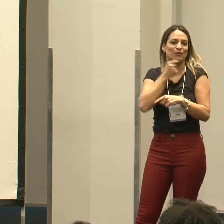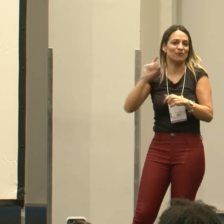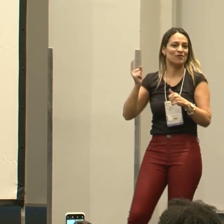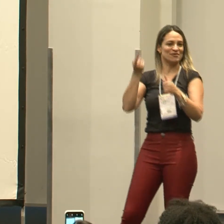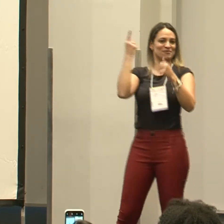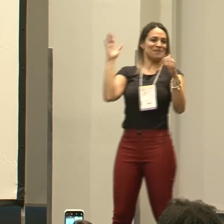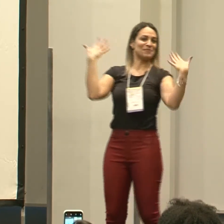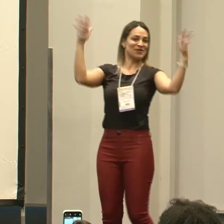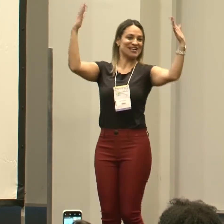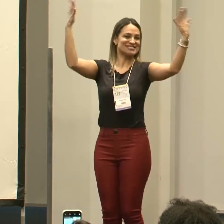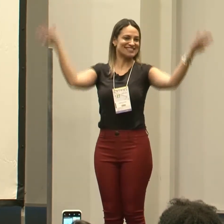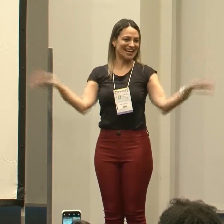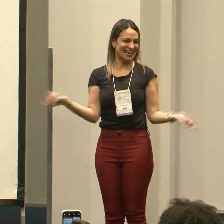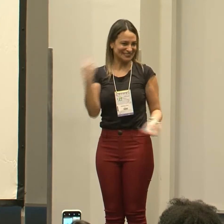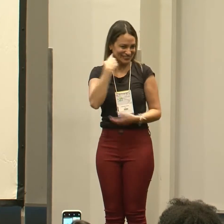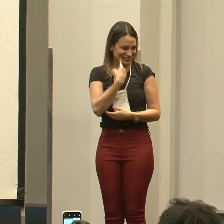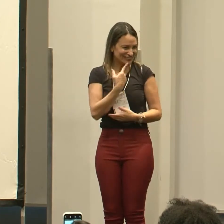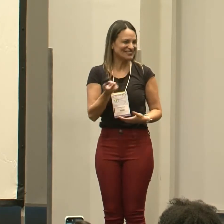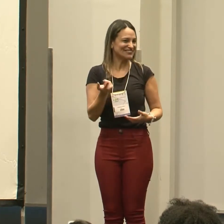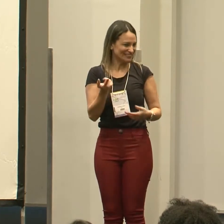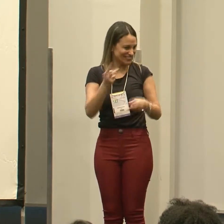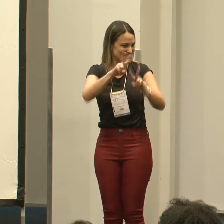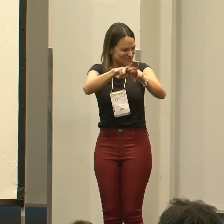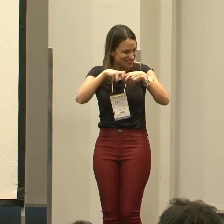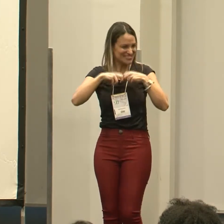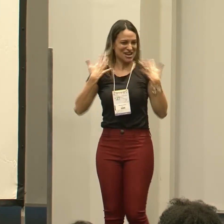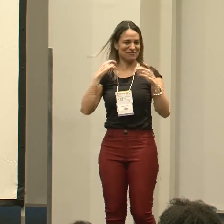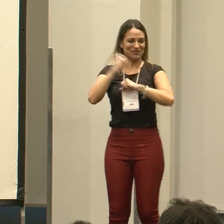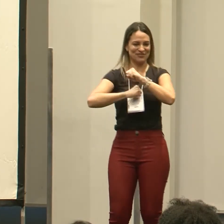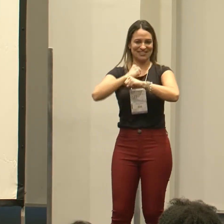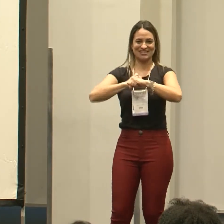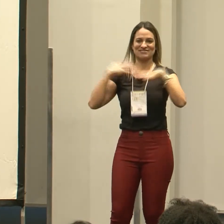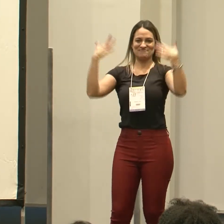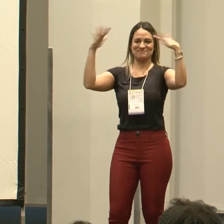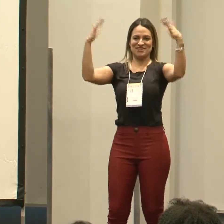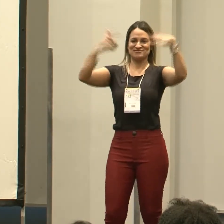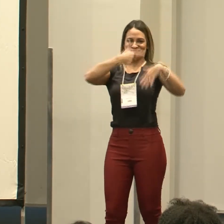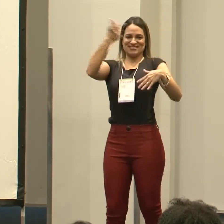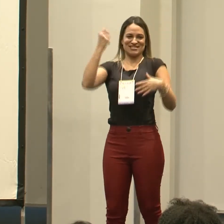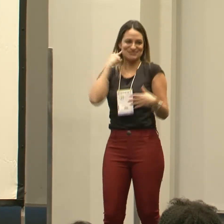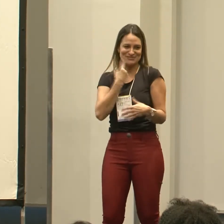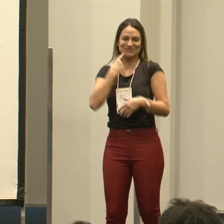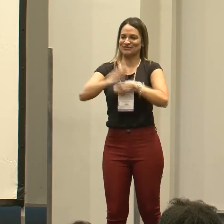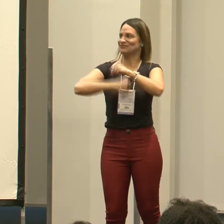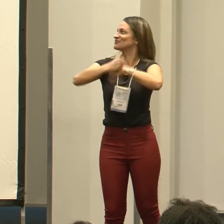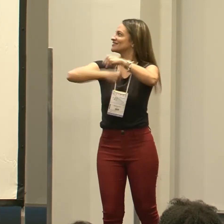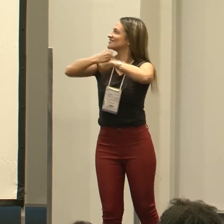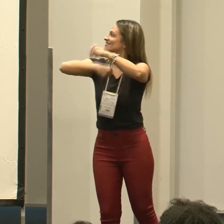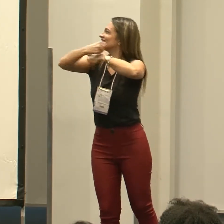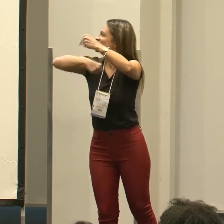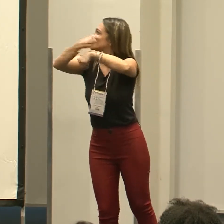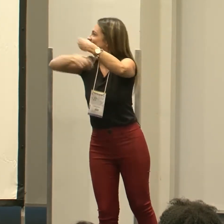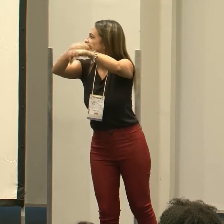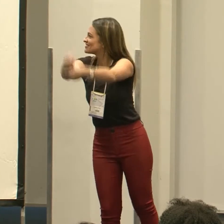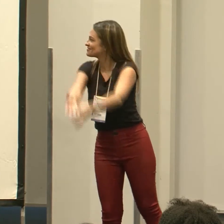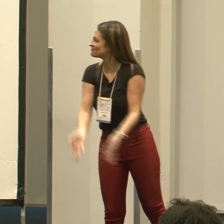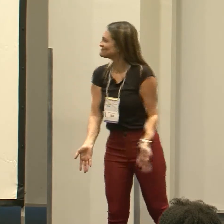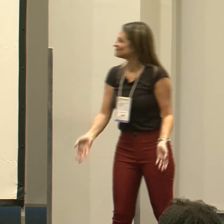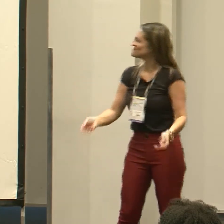E no dia 26 de setembro é o dia comemorado, o Dia do Surdo. Todo ano, no dia 26 de setembro, nós comemoramos o Dia